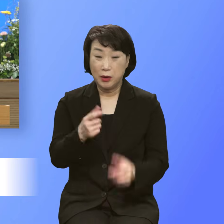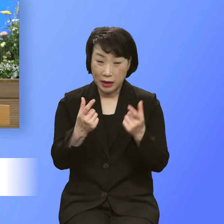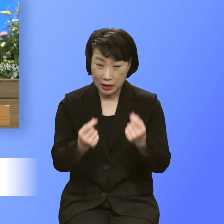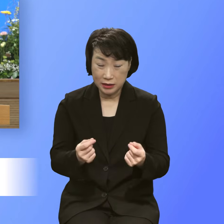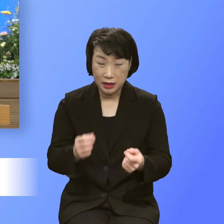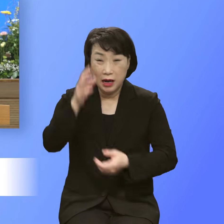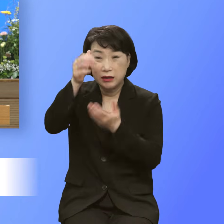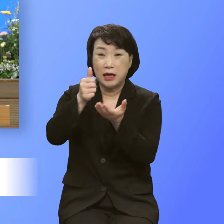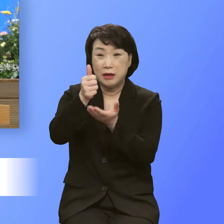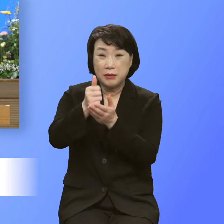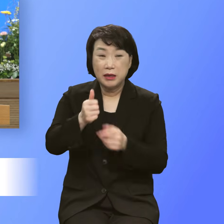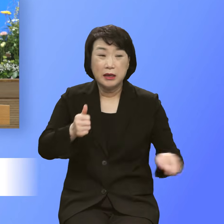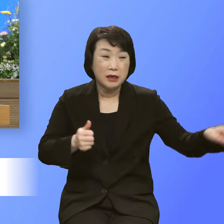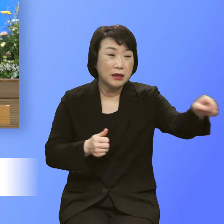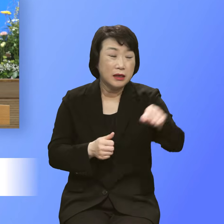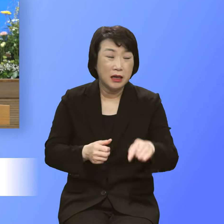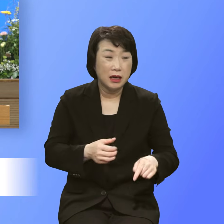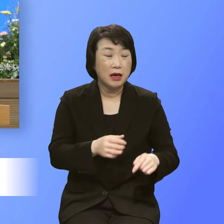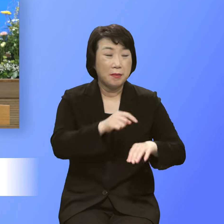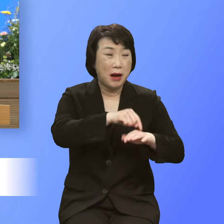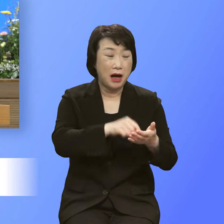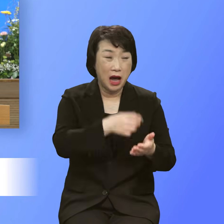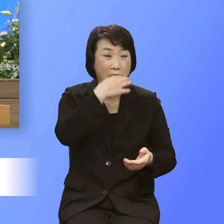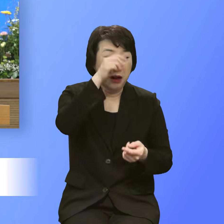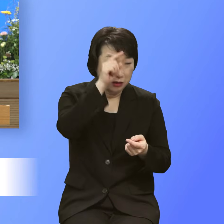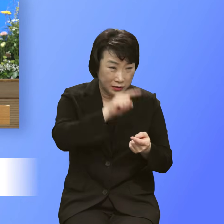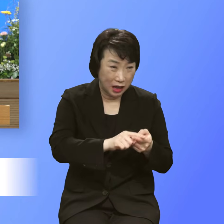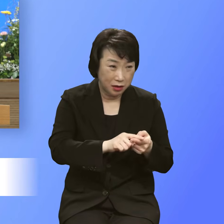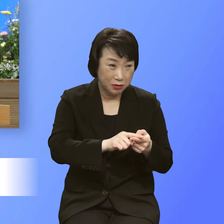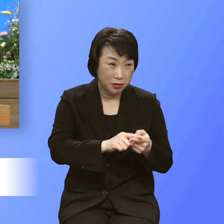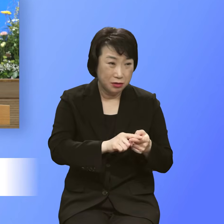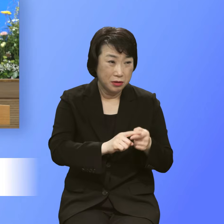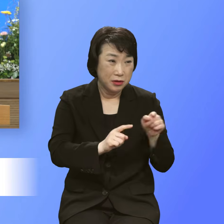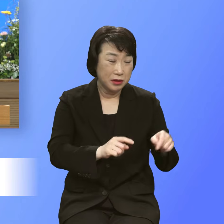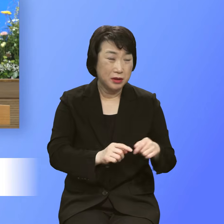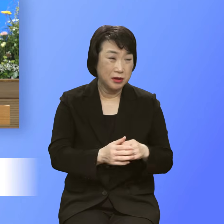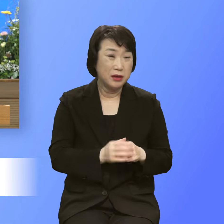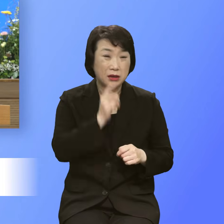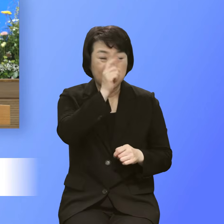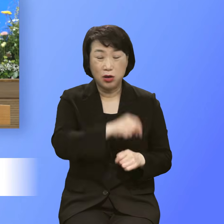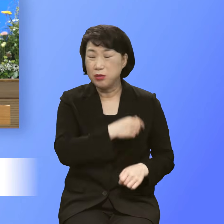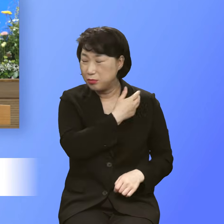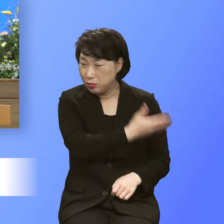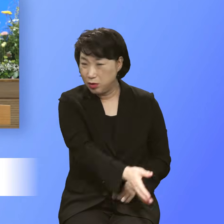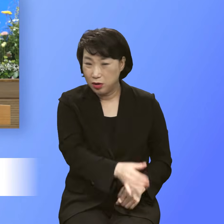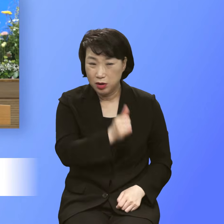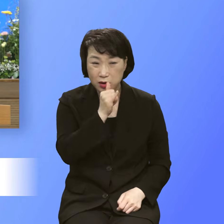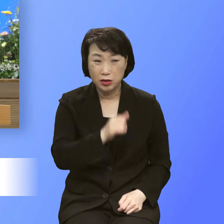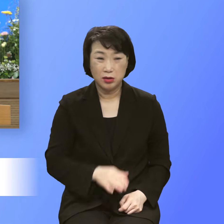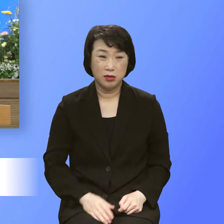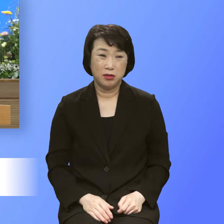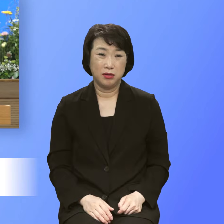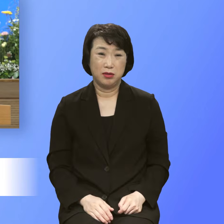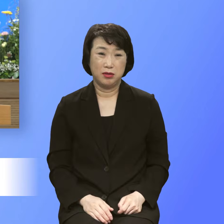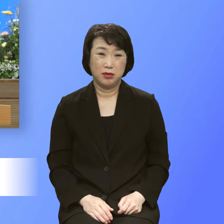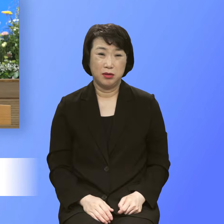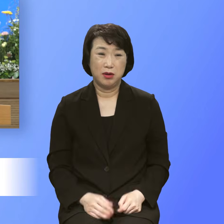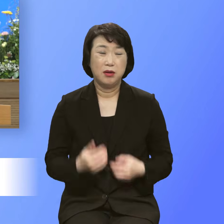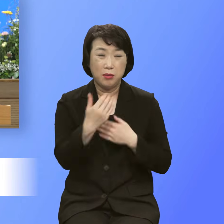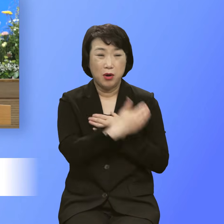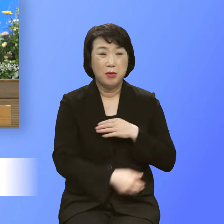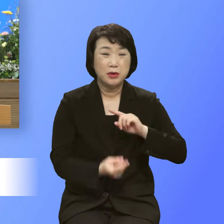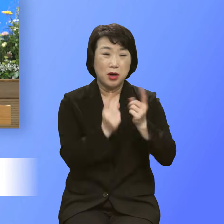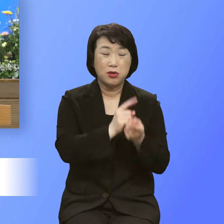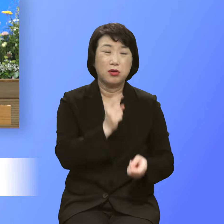이렇게 하나님께서 저희를 마음의 정욕대로 더러움에 버려 두셔버리고 몸을